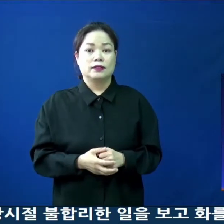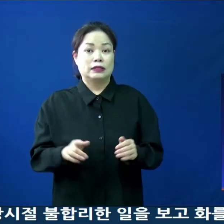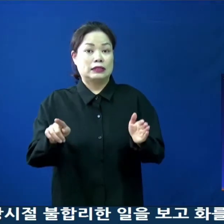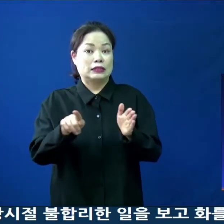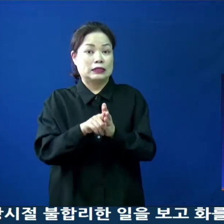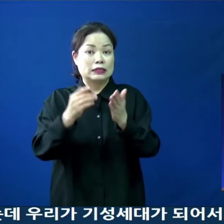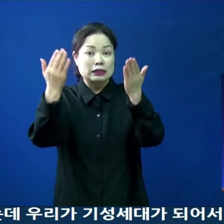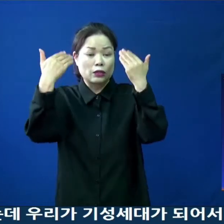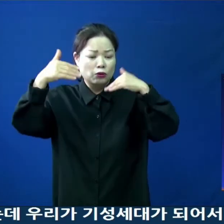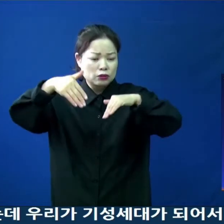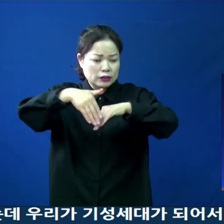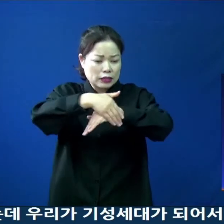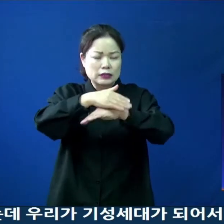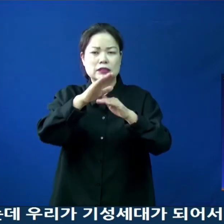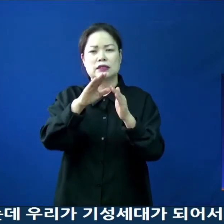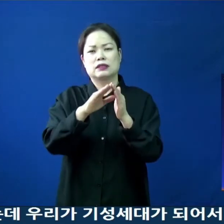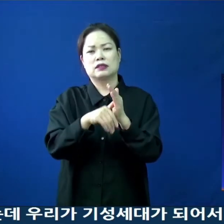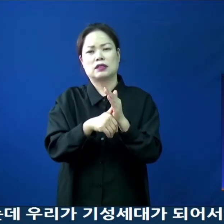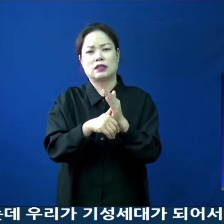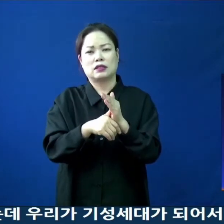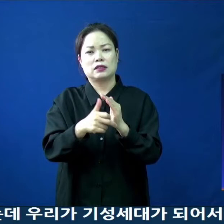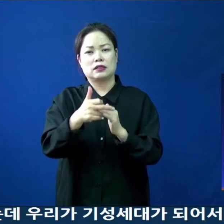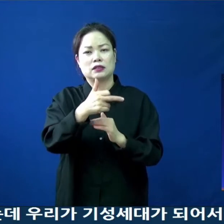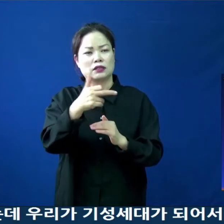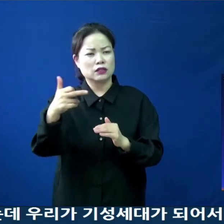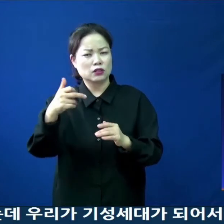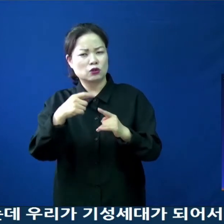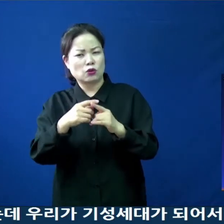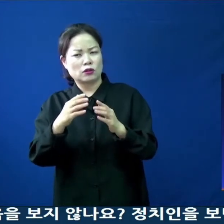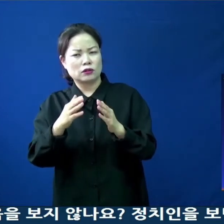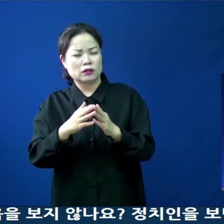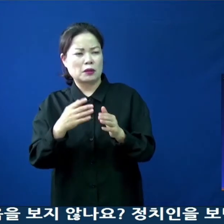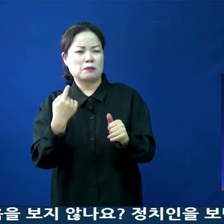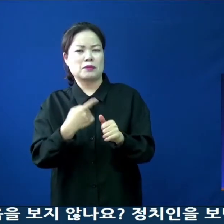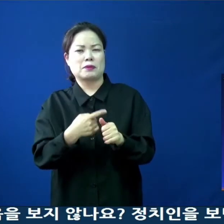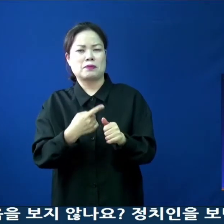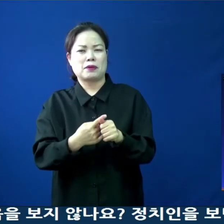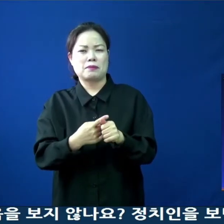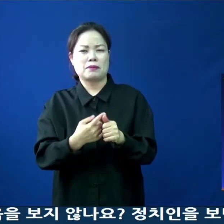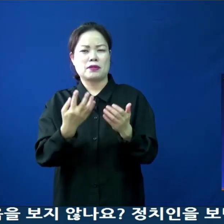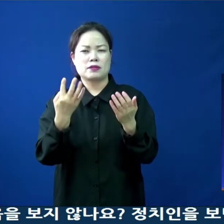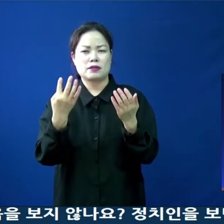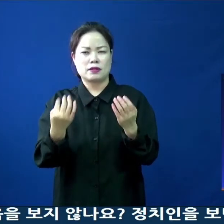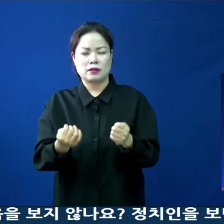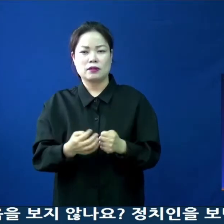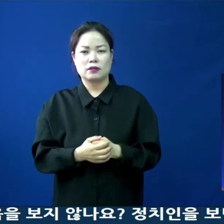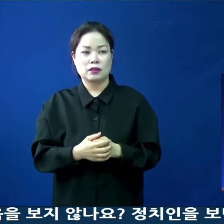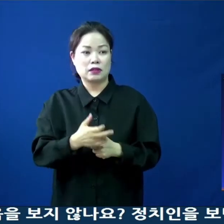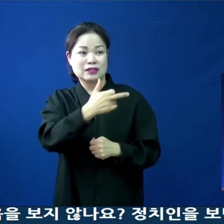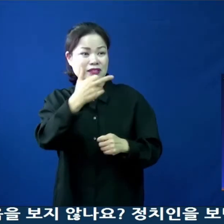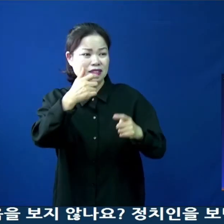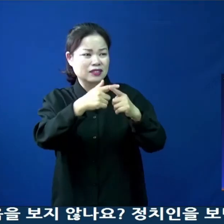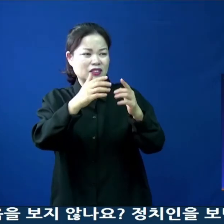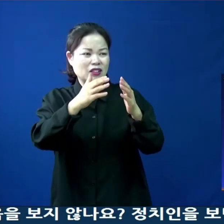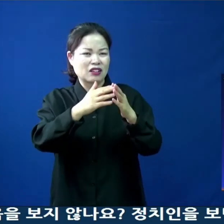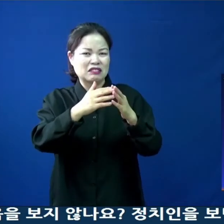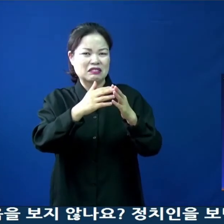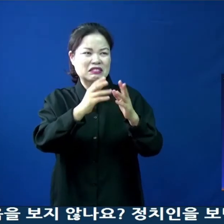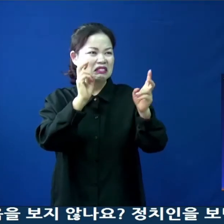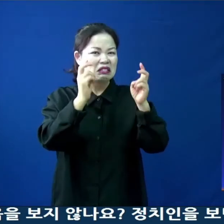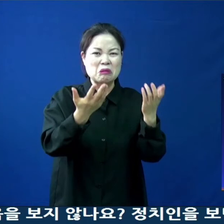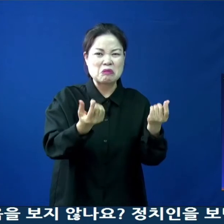신학교 다니는 시절에 대형교회에 대해서 유독 비판을 많이 하고 대형교회는 썩었어,